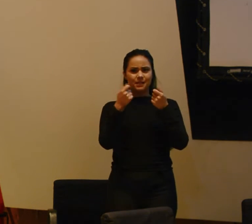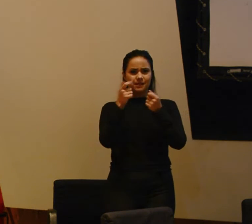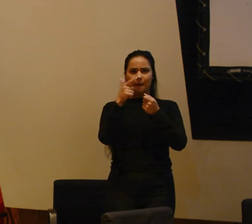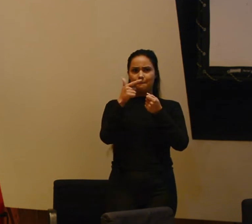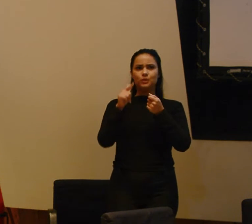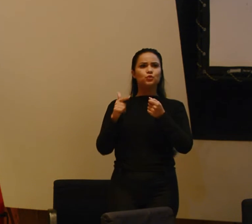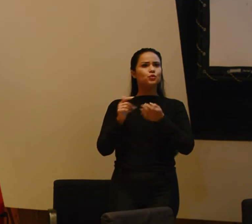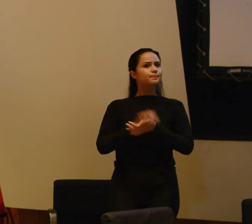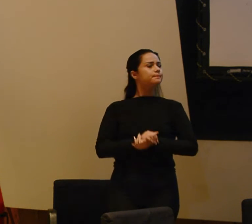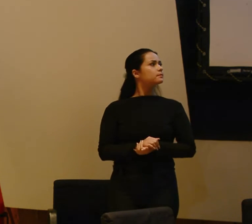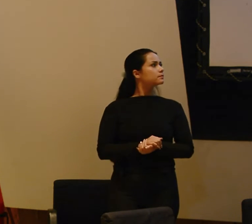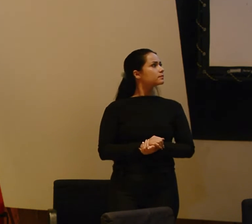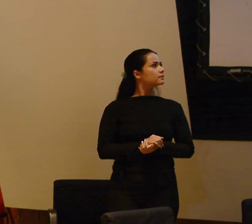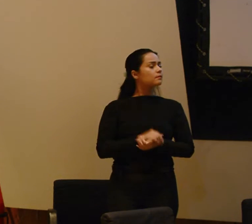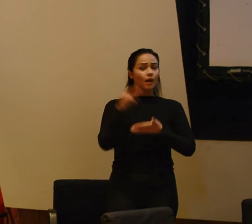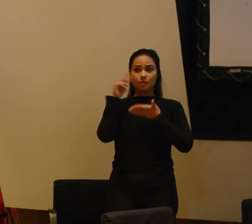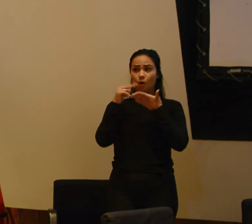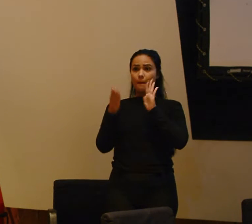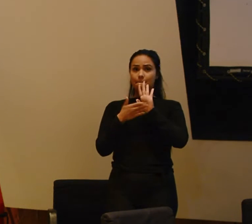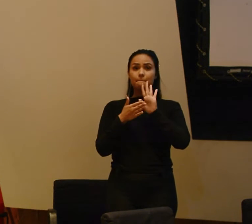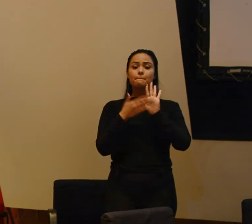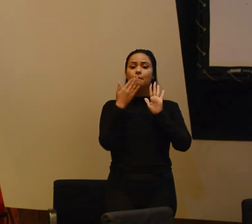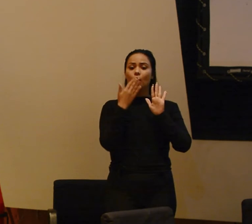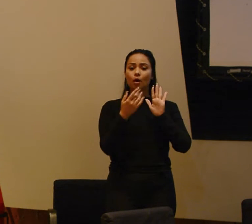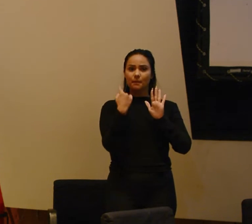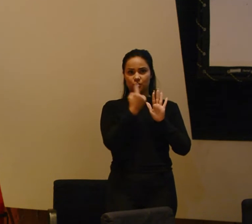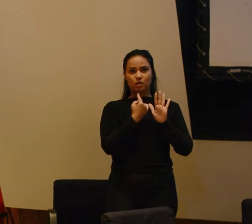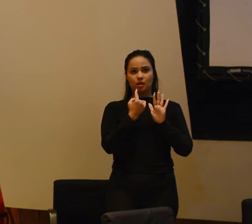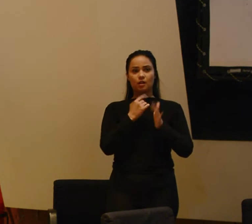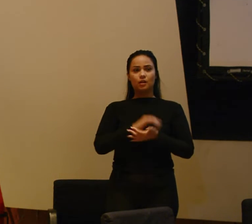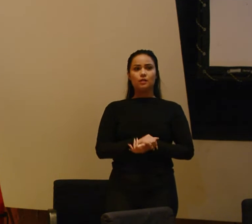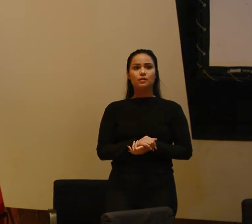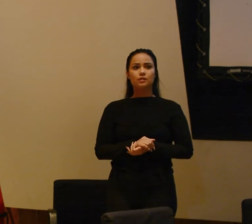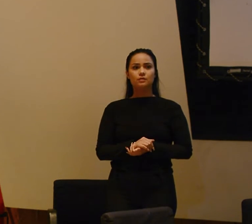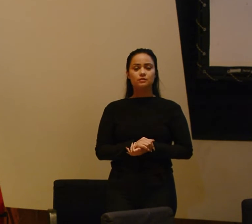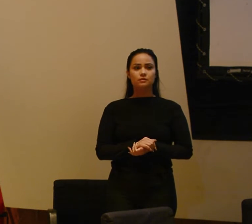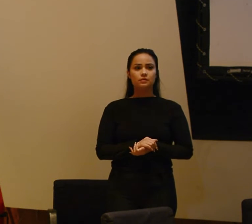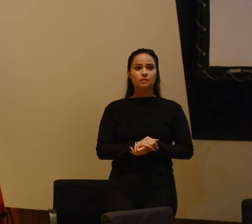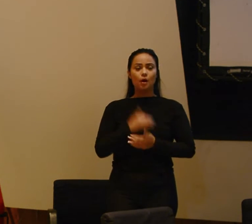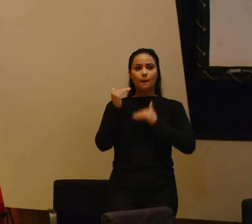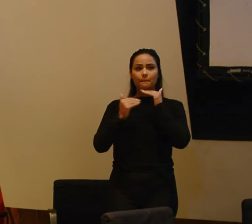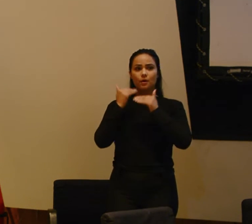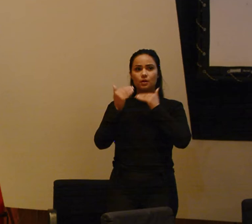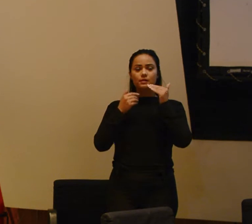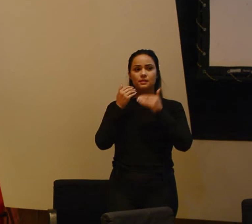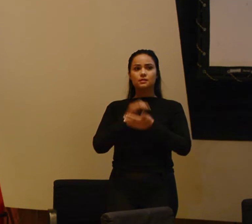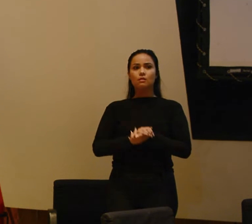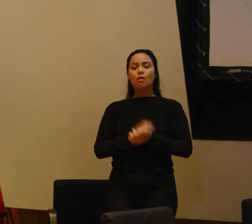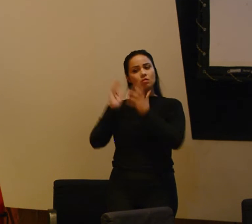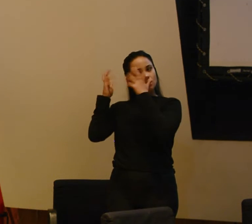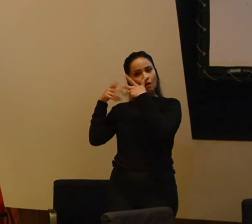isso. E a literatura mostra pra gente que o processamento neural da